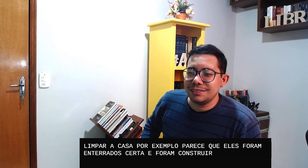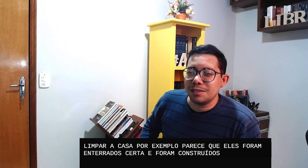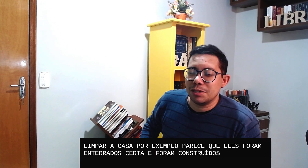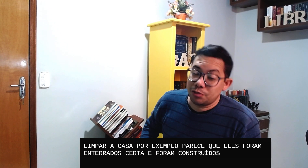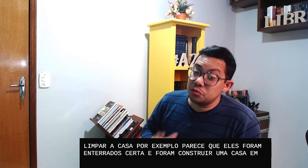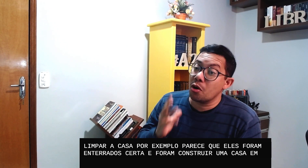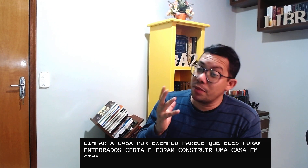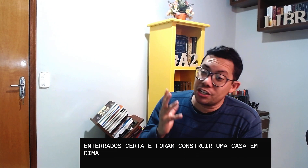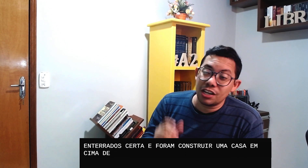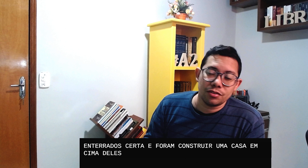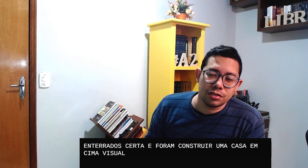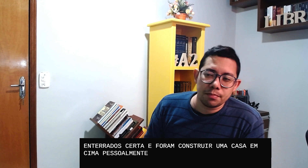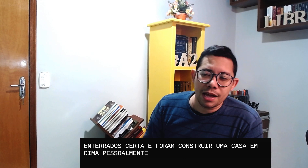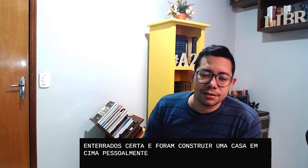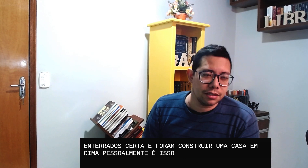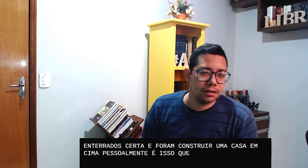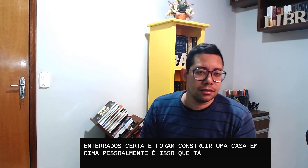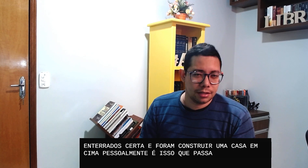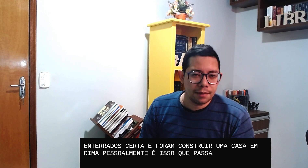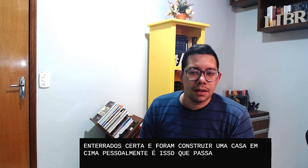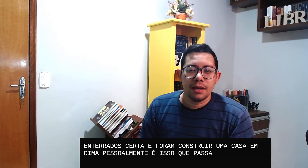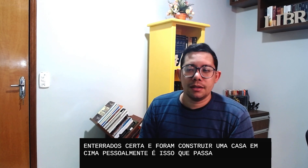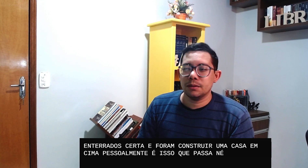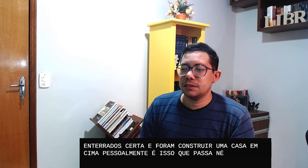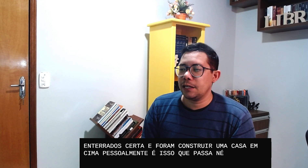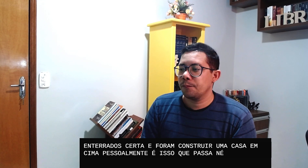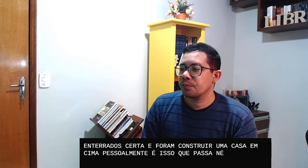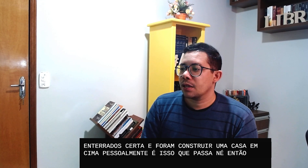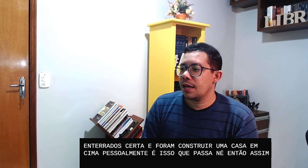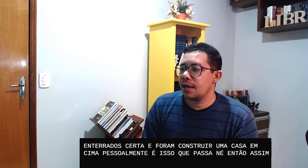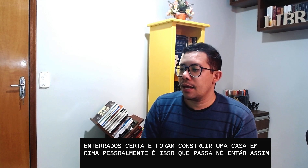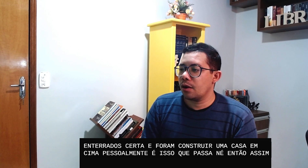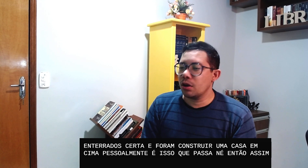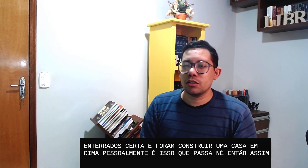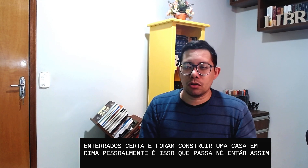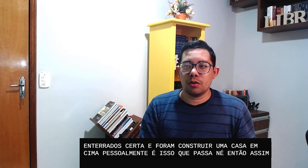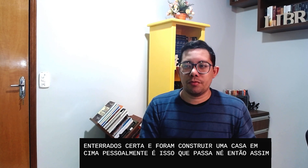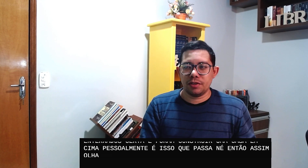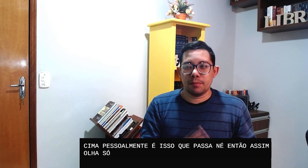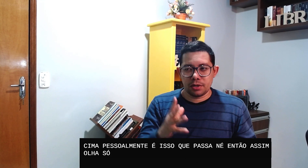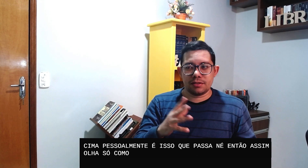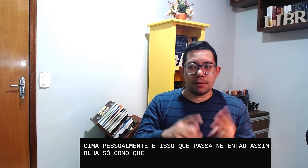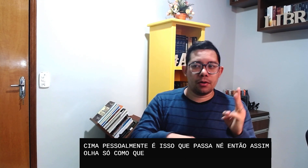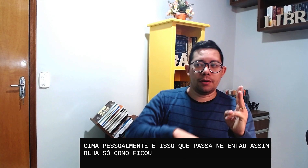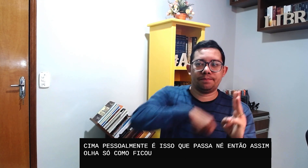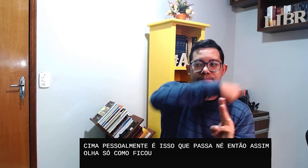cima. Visualmente é isso que passa, né? Então, assim, olha só como fica. Por exemplo, ó.